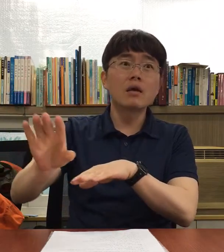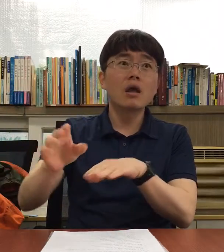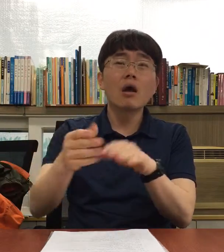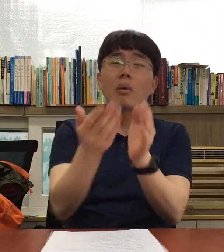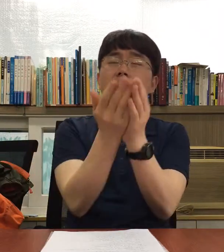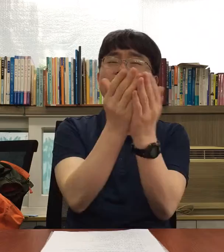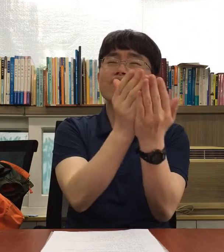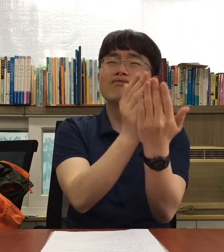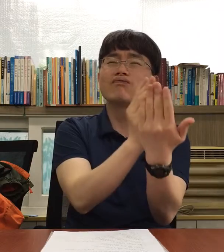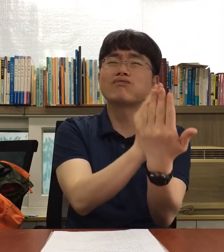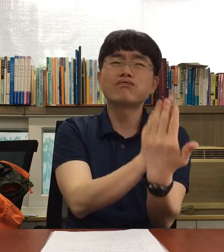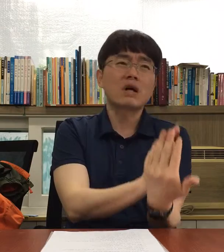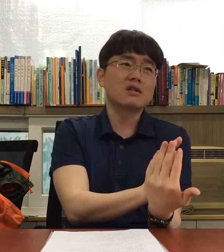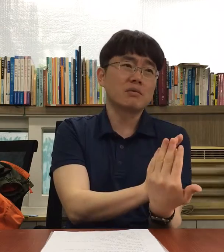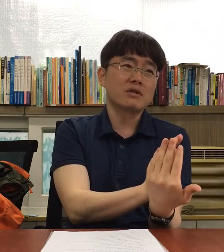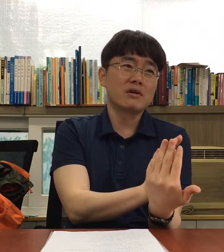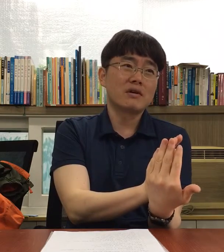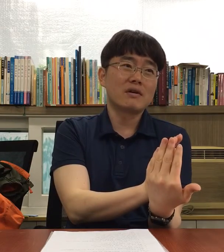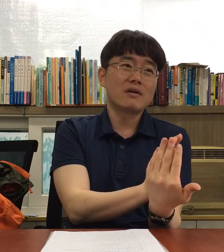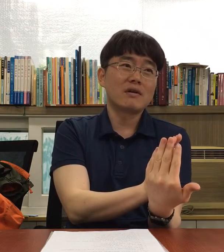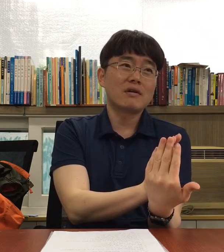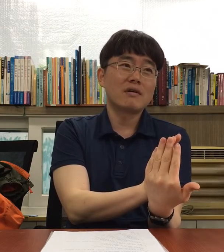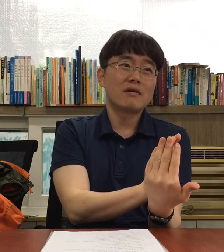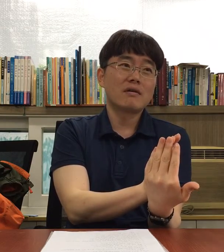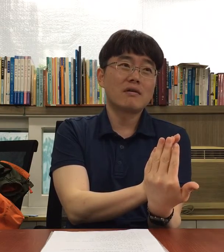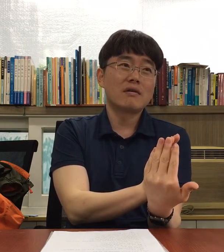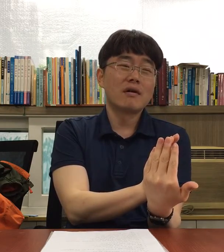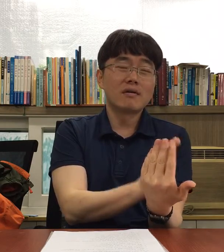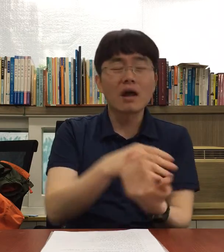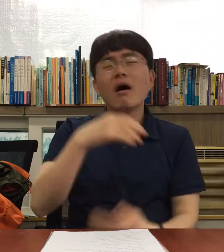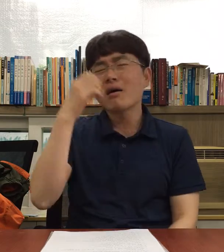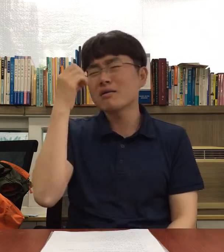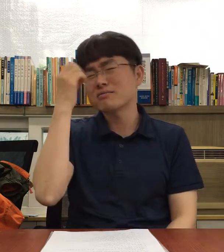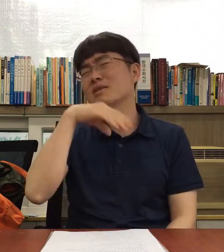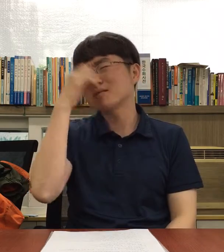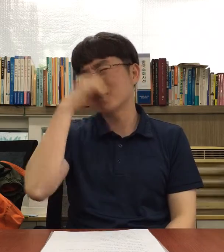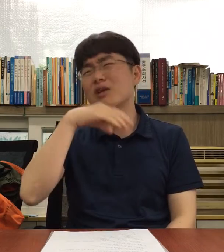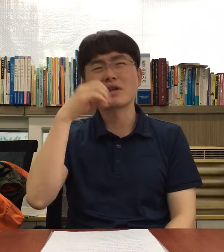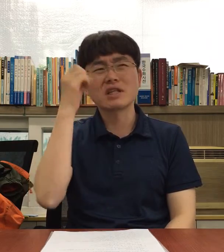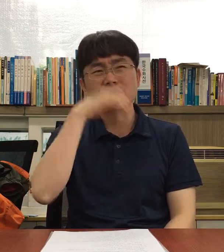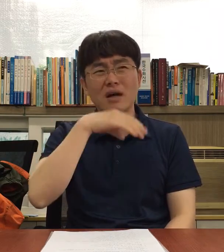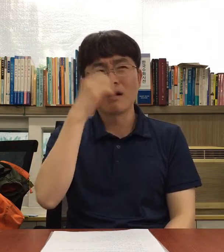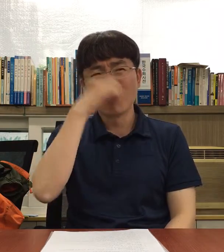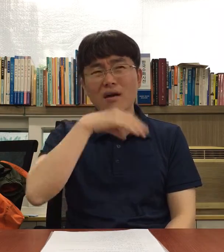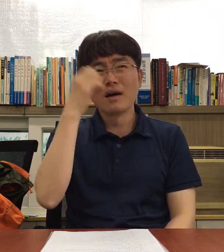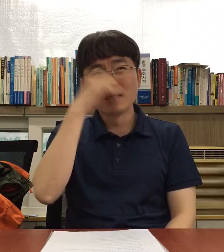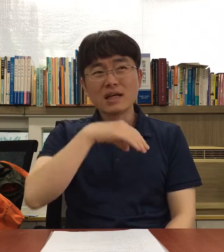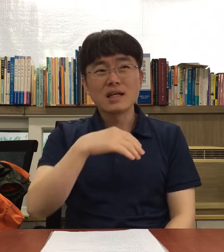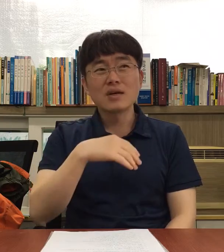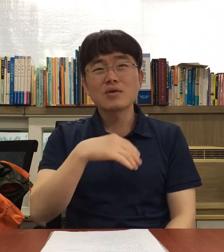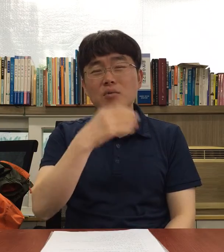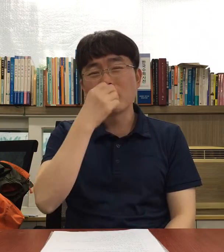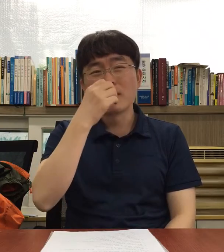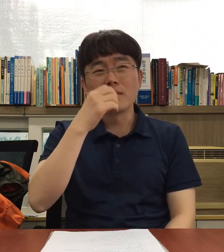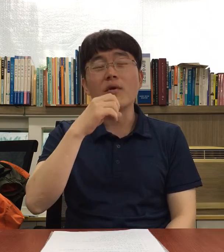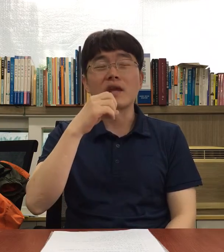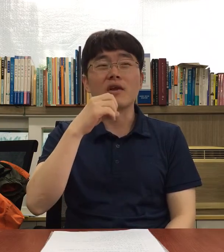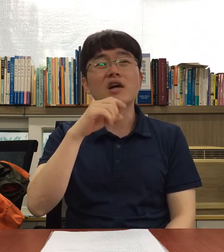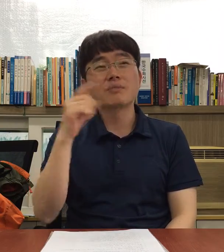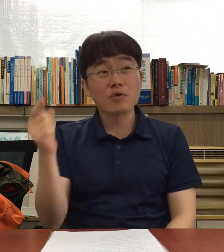근데 배가 가라앉아 버리죠. 이건 돼요. 네, 그냥 해도 괜찮습니다. 이것도 네, 여러 가지 표현을